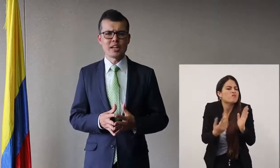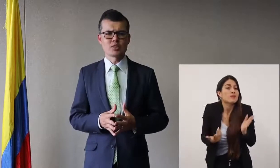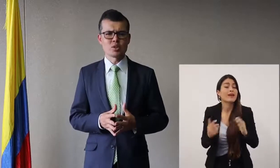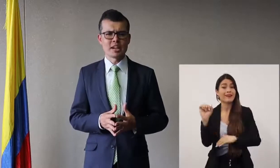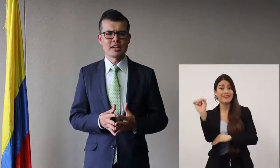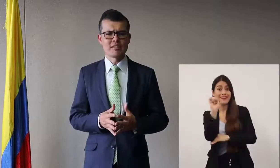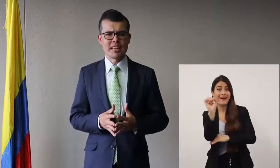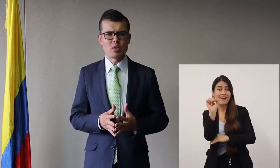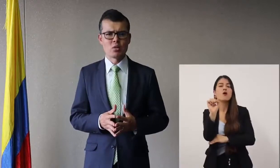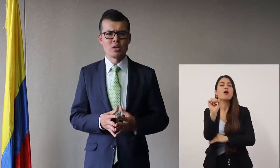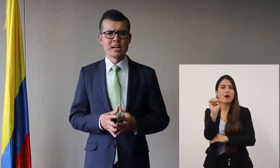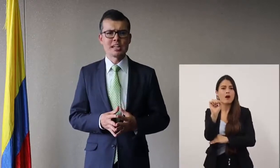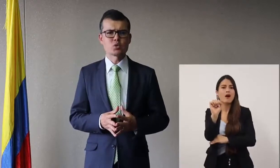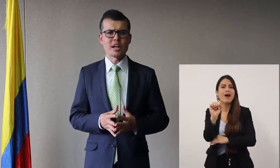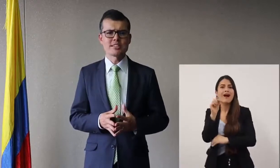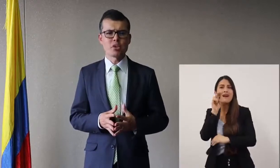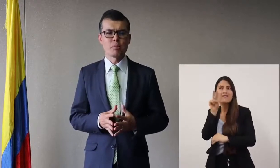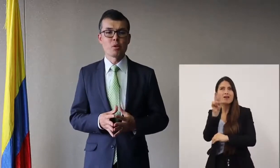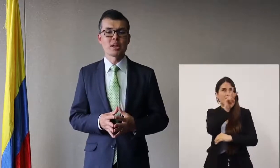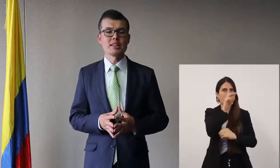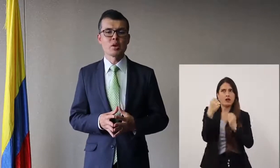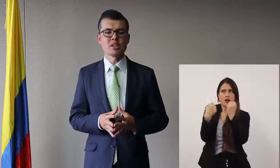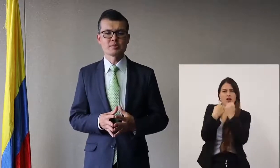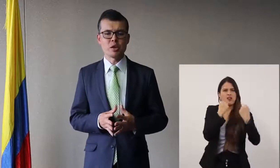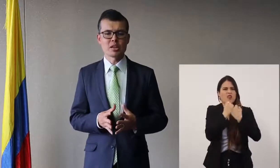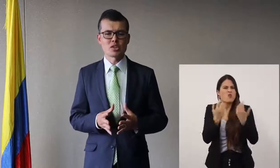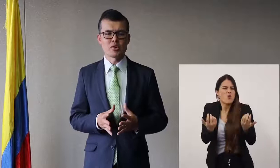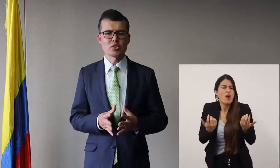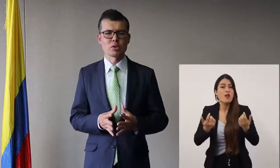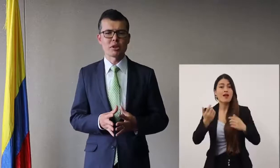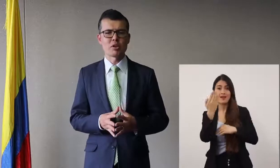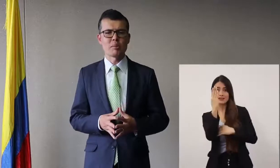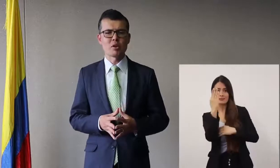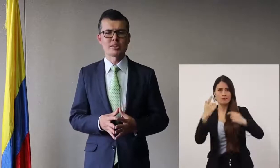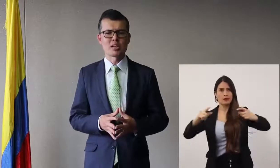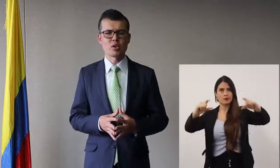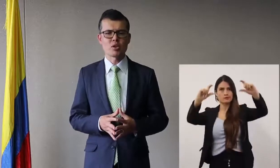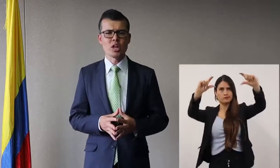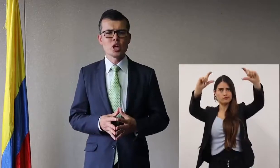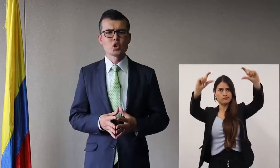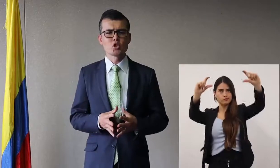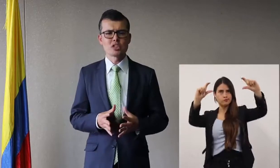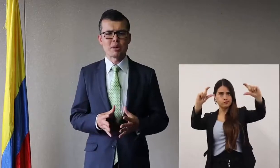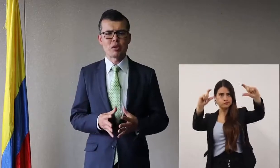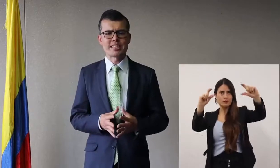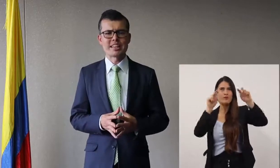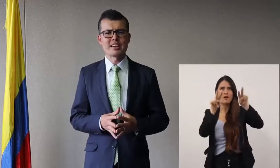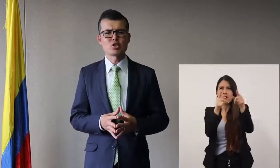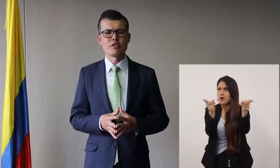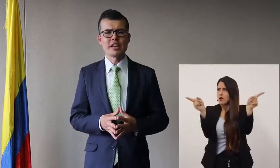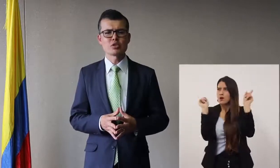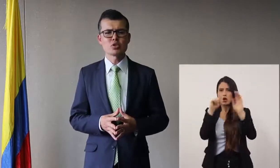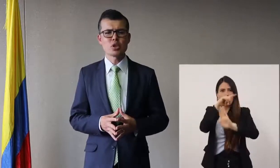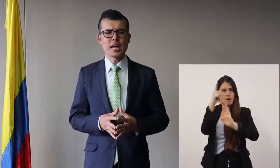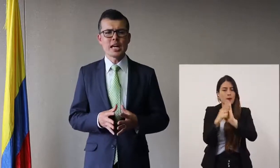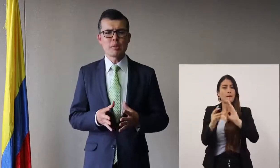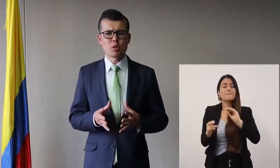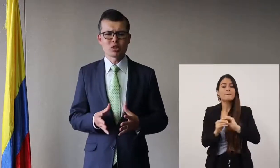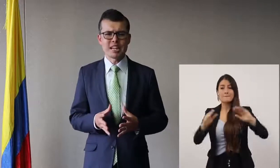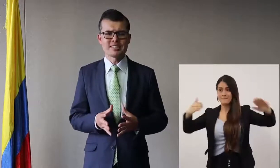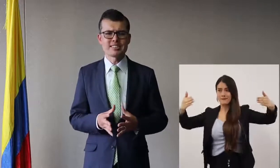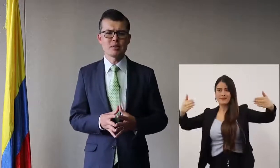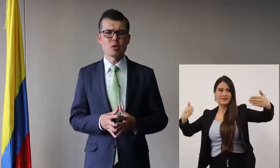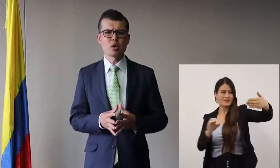ayuda visual adicional en el vehículo, las cuales se componen de un espejo retrovisor panorámico interior, 2 espejos laterales convexos